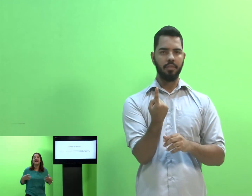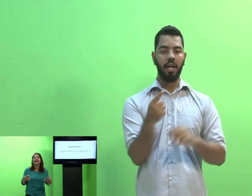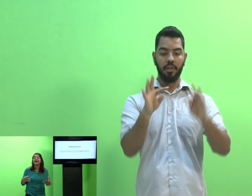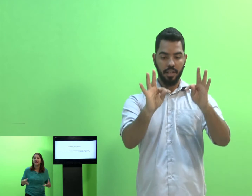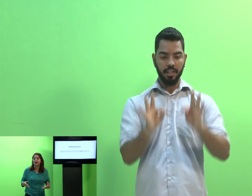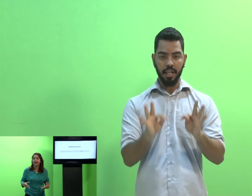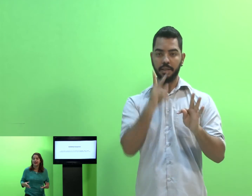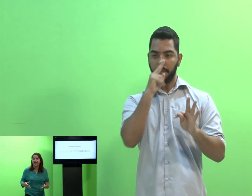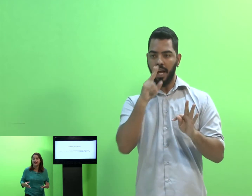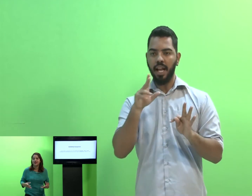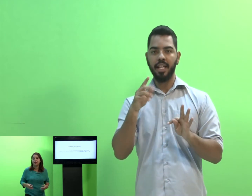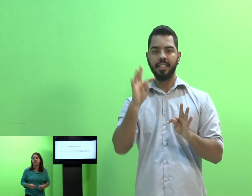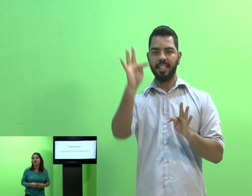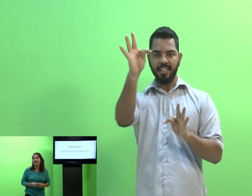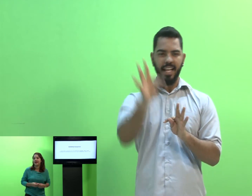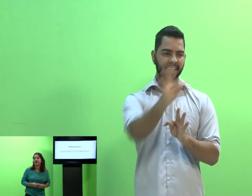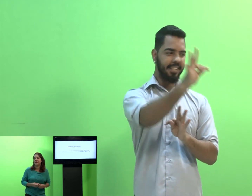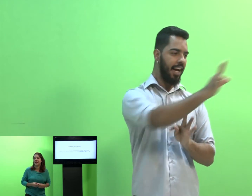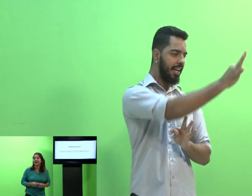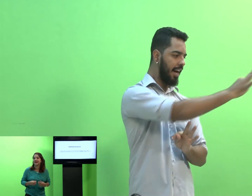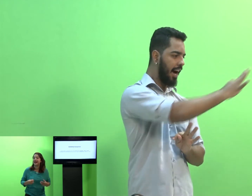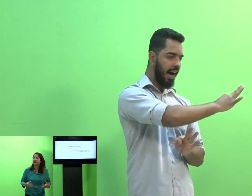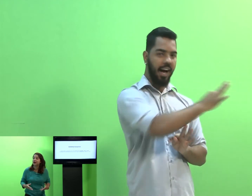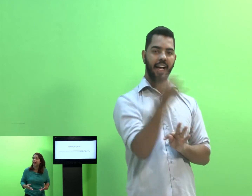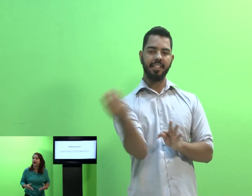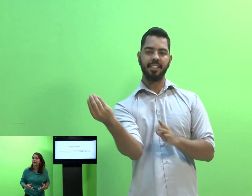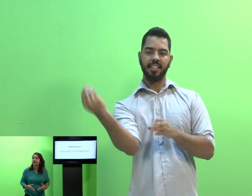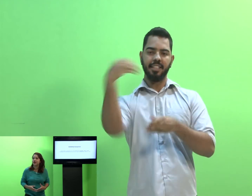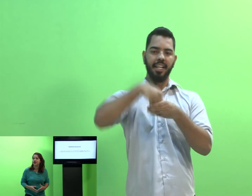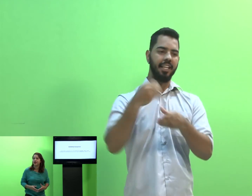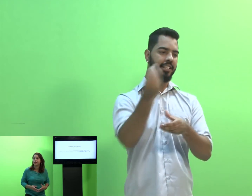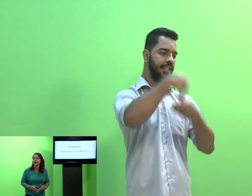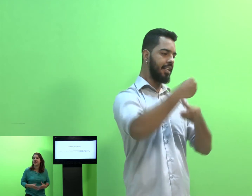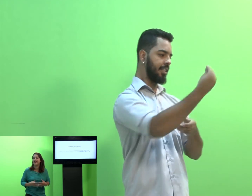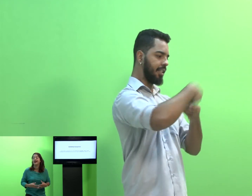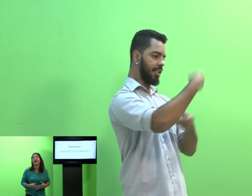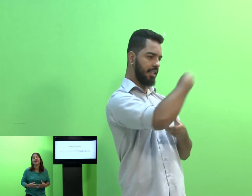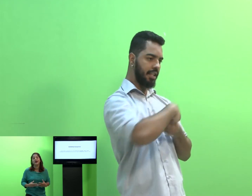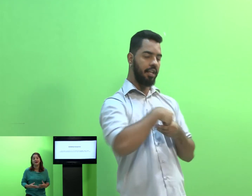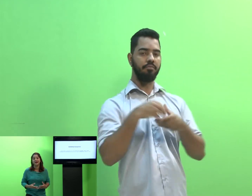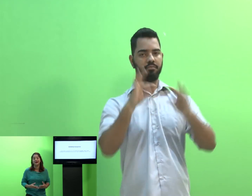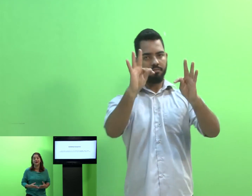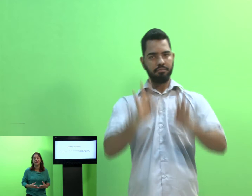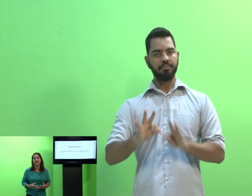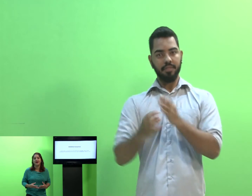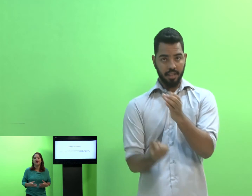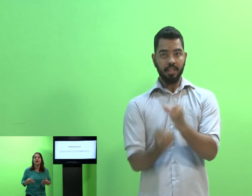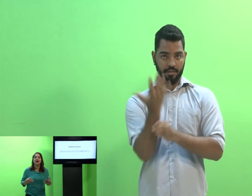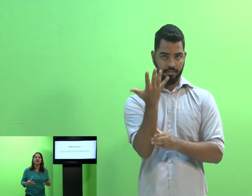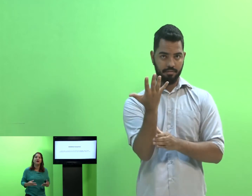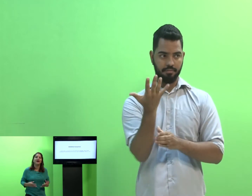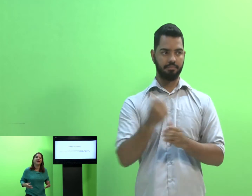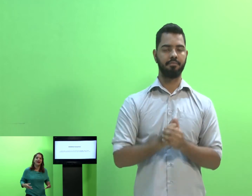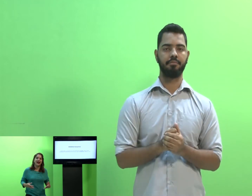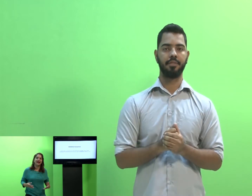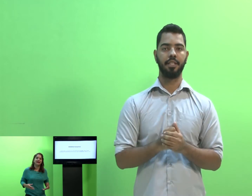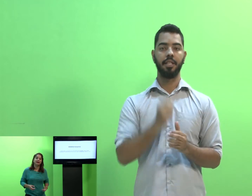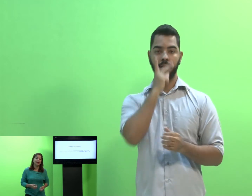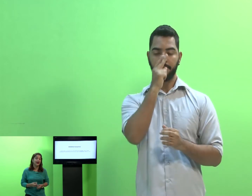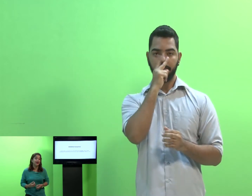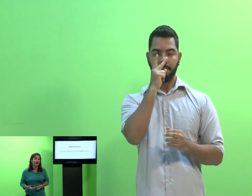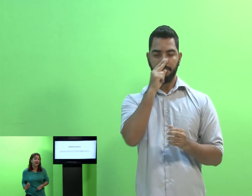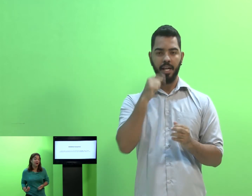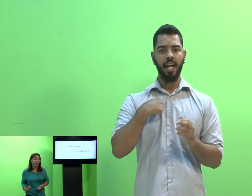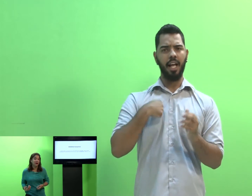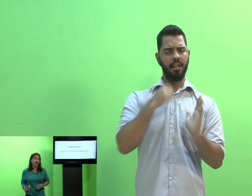Então, a intertextualidade, ela confere um caráter natural e contínuo de reescrita ao texto. O autor